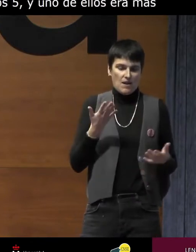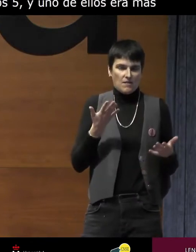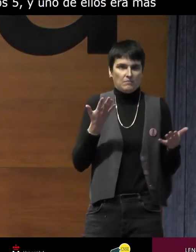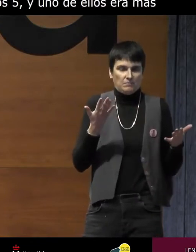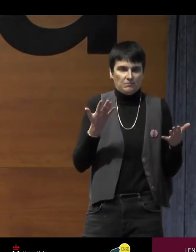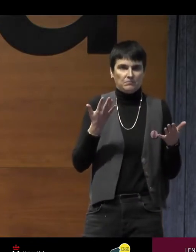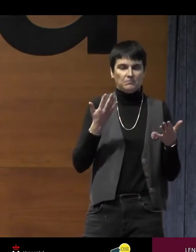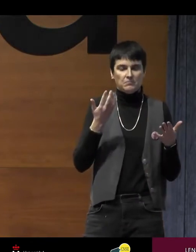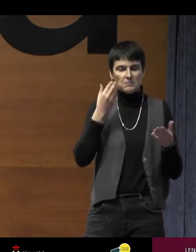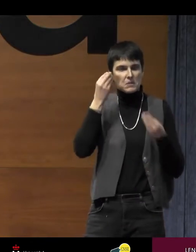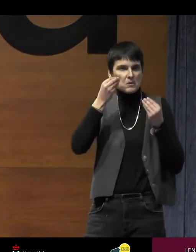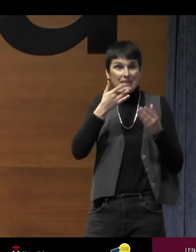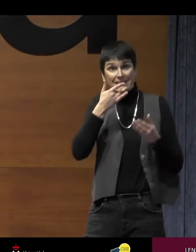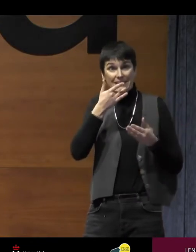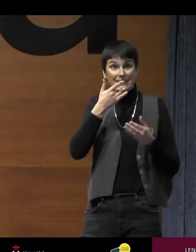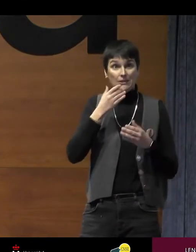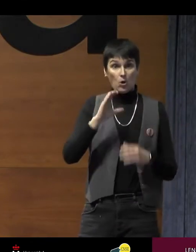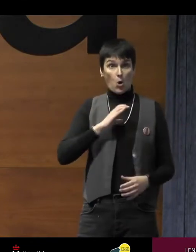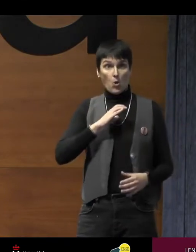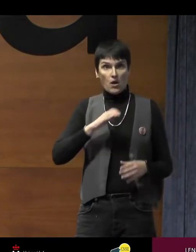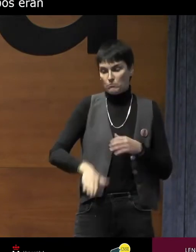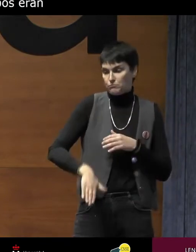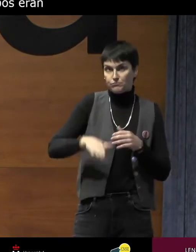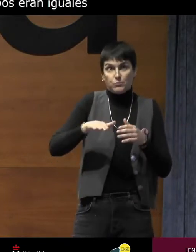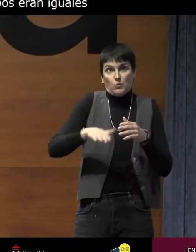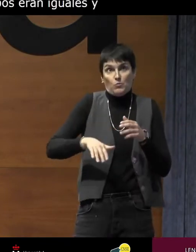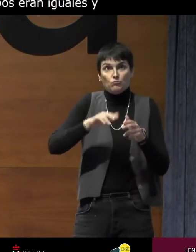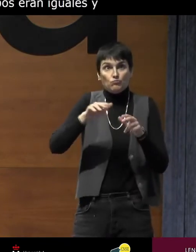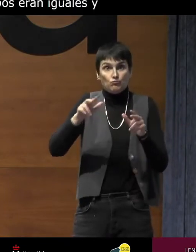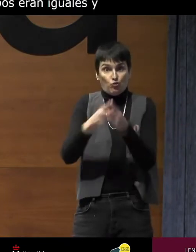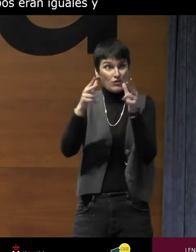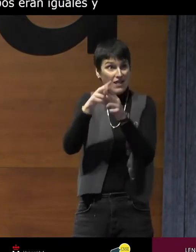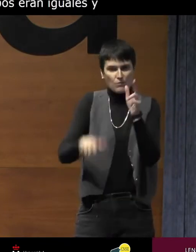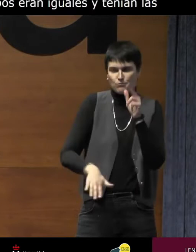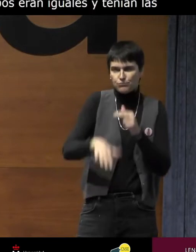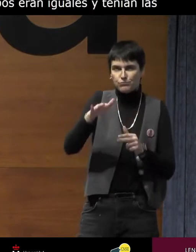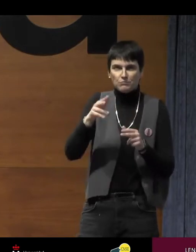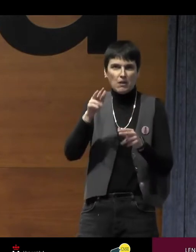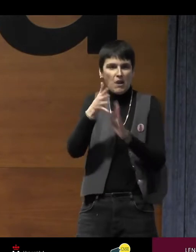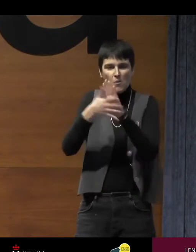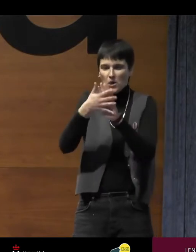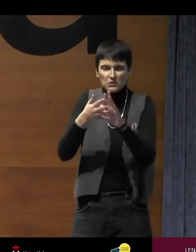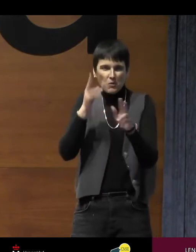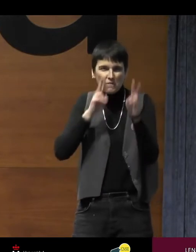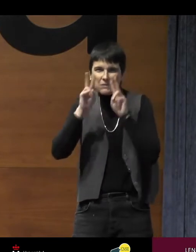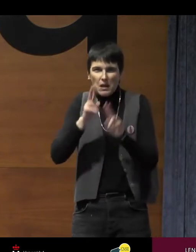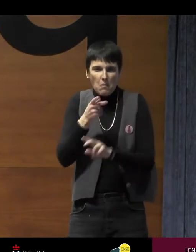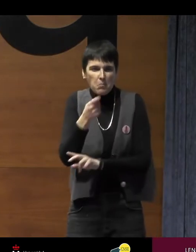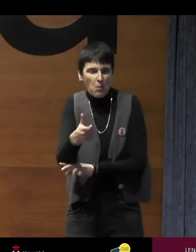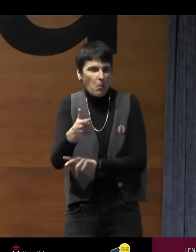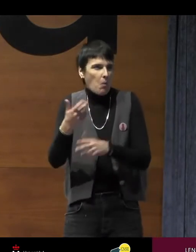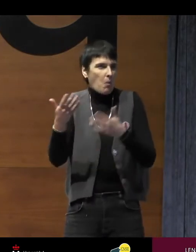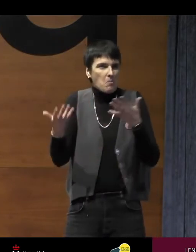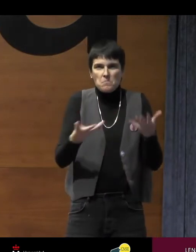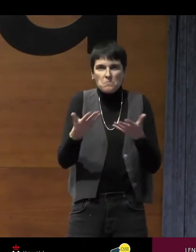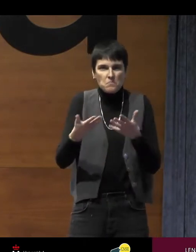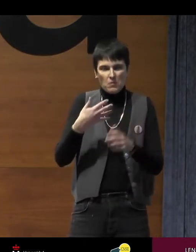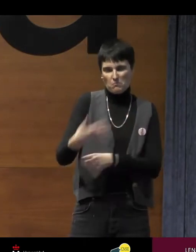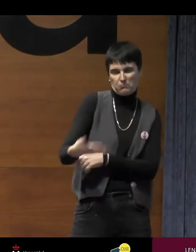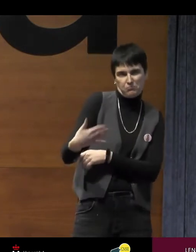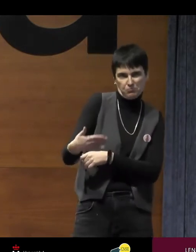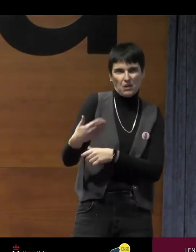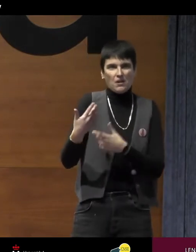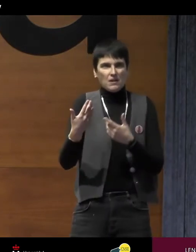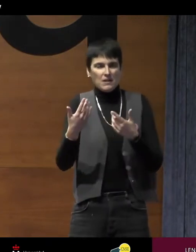mismas características. En esta parte de la investigación, mi hipótesis era que si las